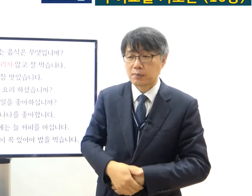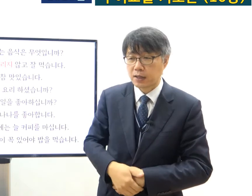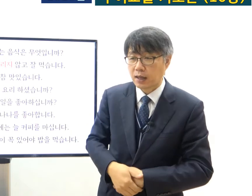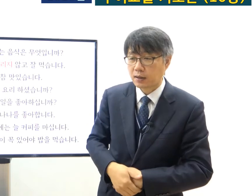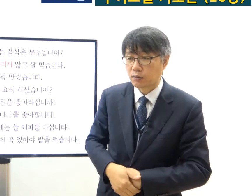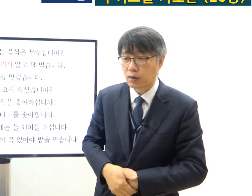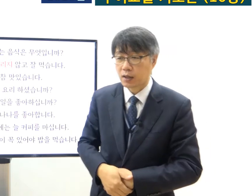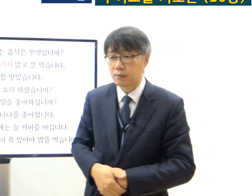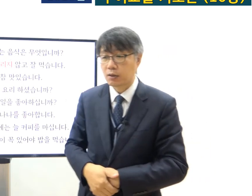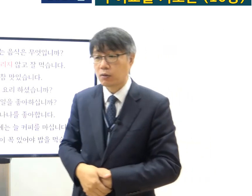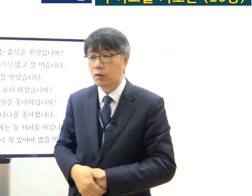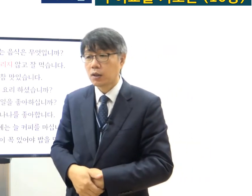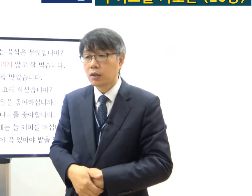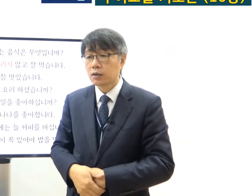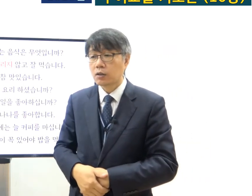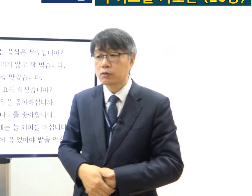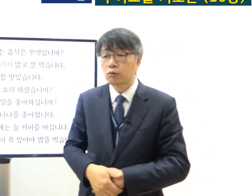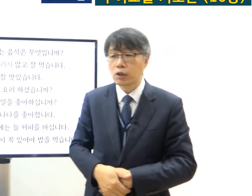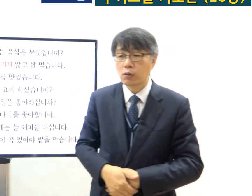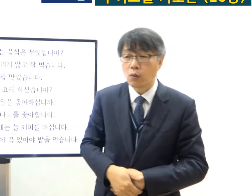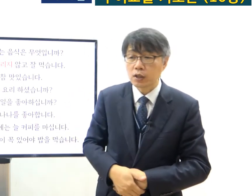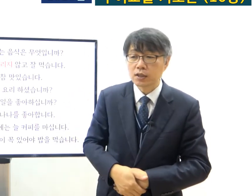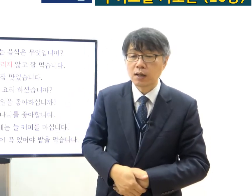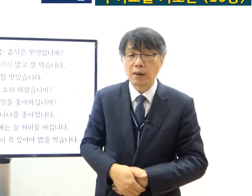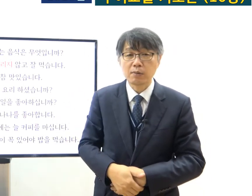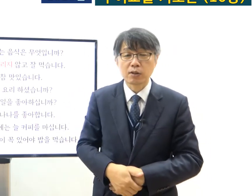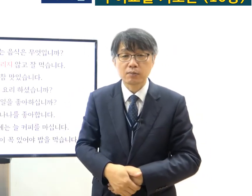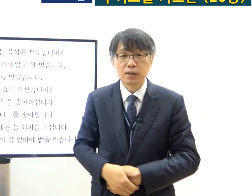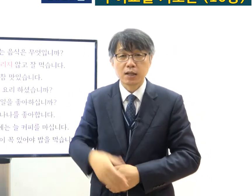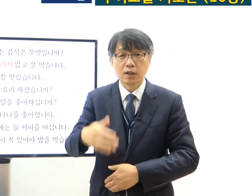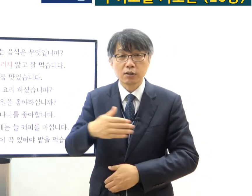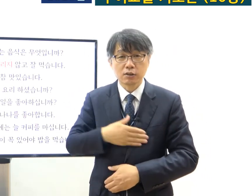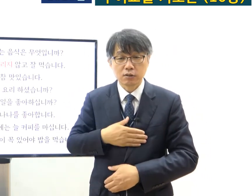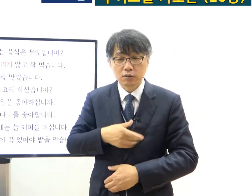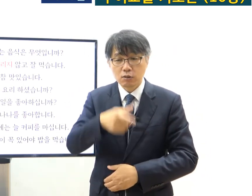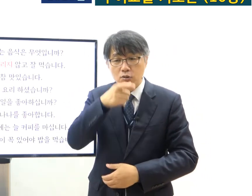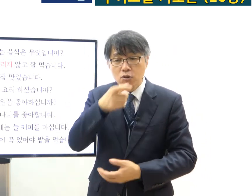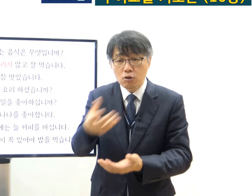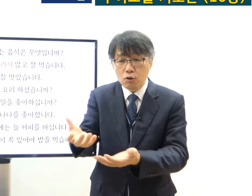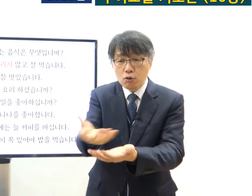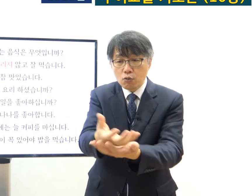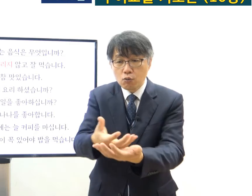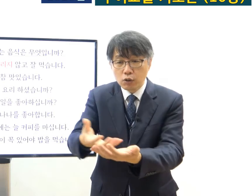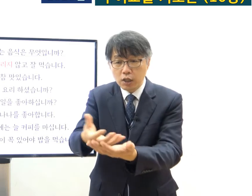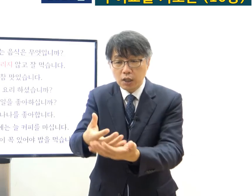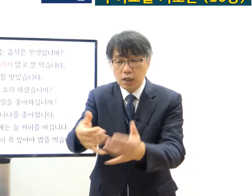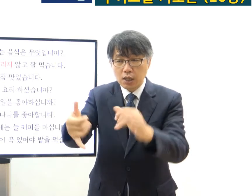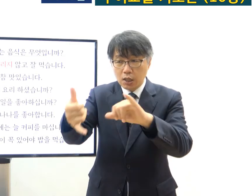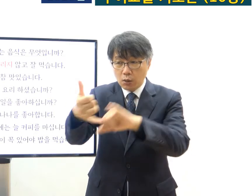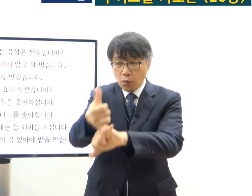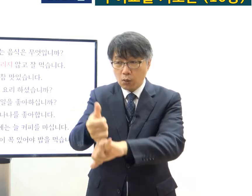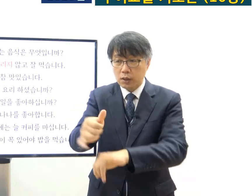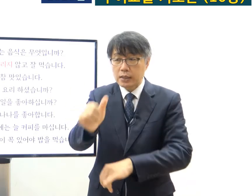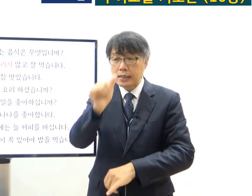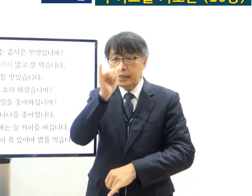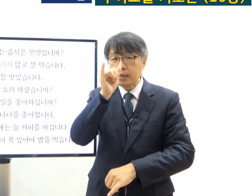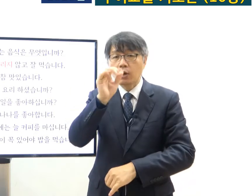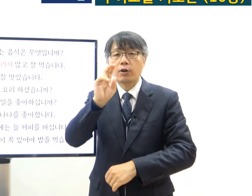마십니다. 이렇게 하시면 되고요. 저는 국이 꼭 있어야 밥을 먹습니다. 저는 국이 꼭